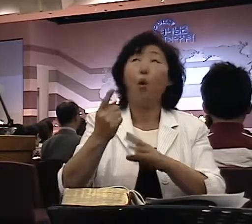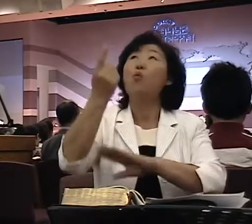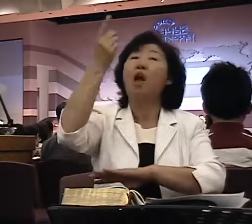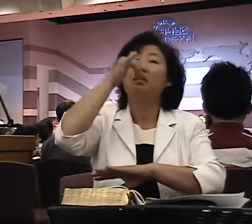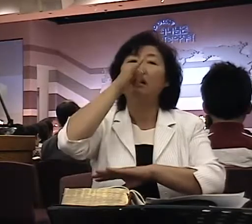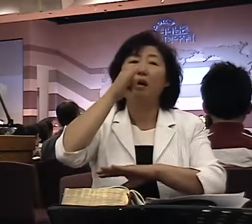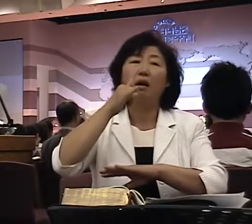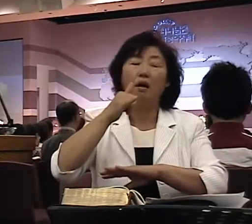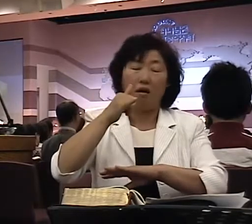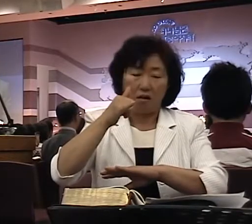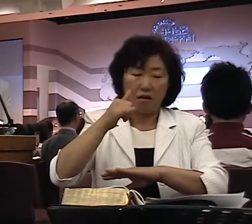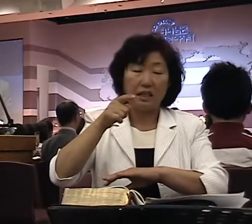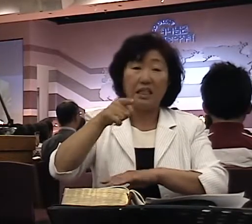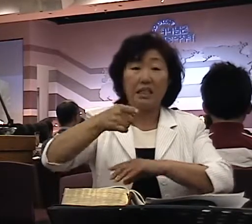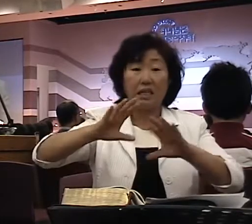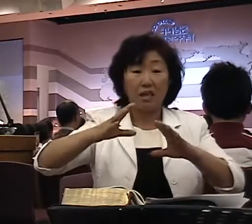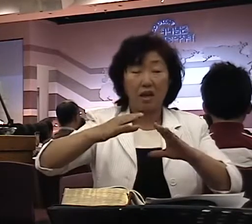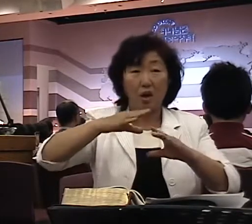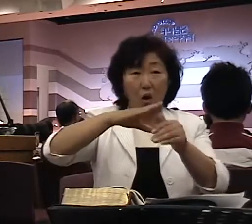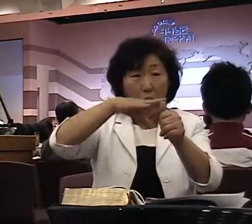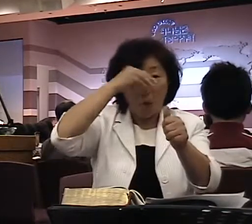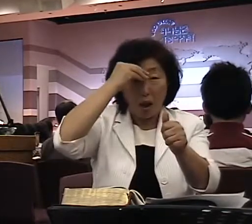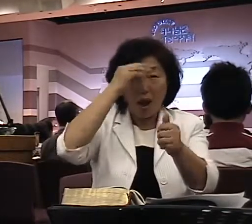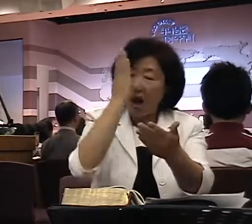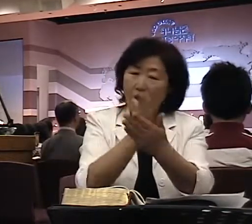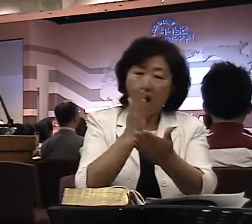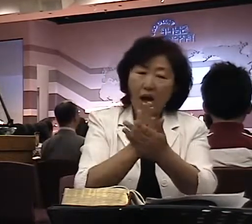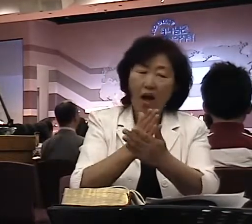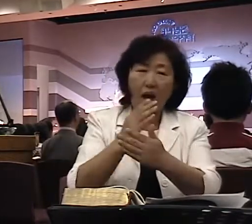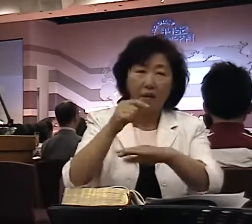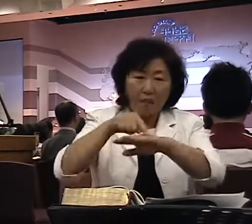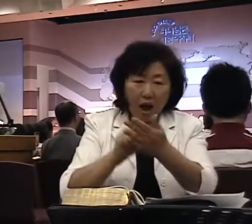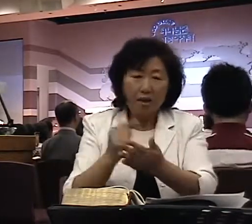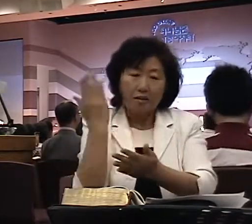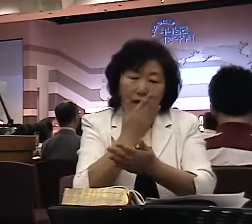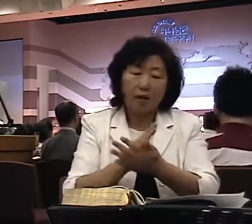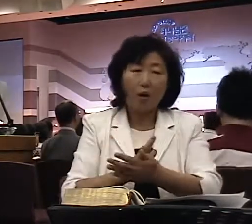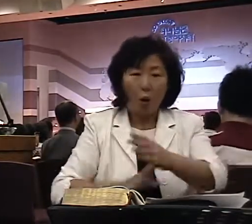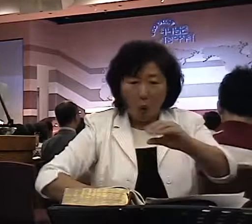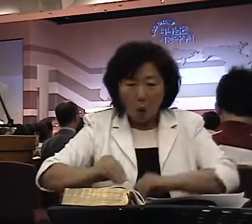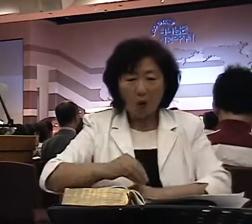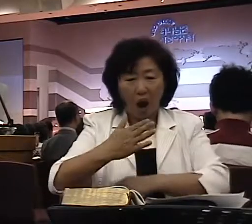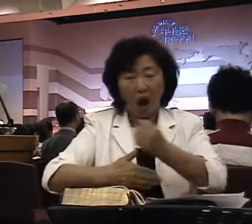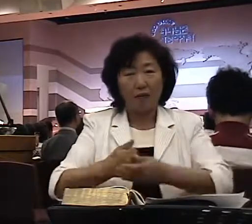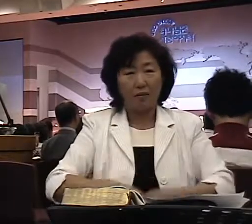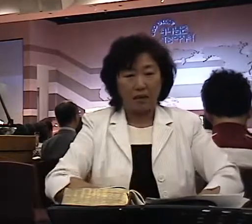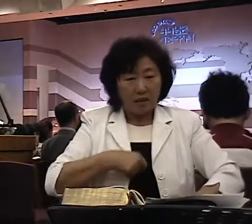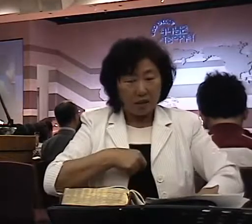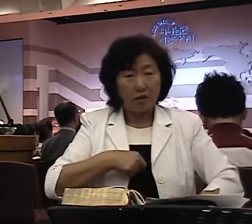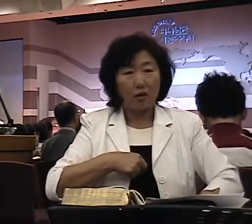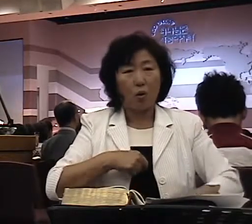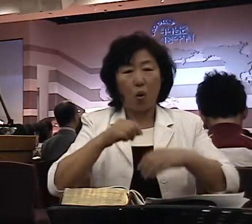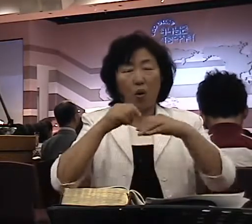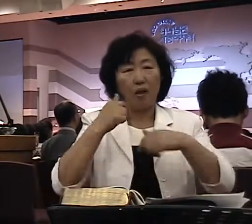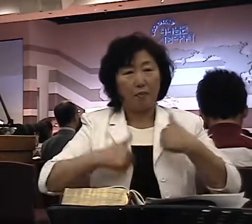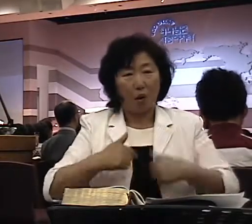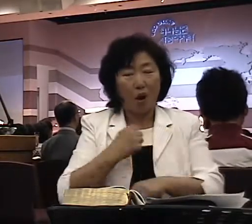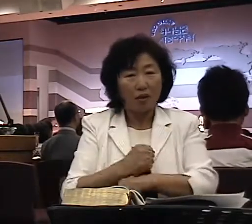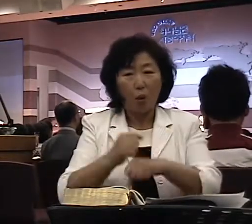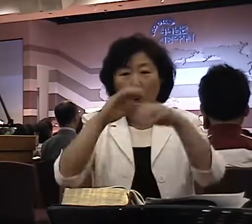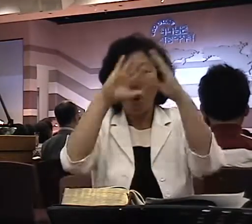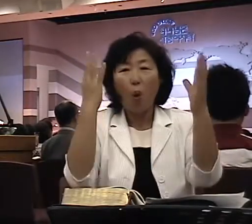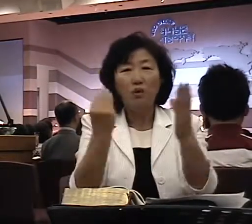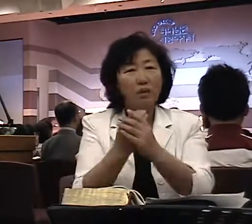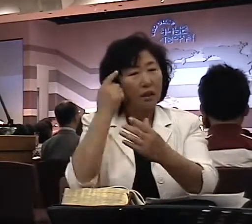말라고 하십니다. 도리어 마음을 새롭게 함으로 변화를 받아 하나님의 선하시고 기뻐하시고 온전하신 뜻을